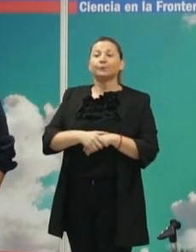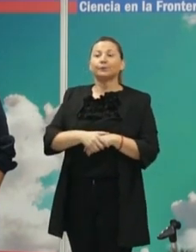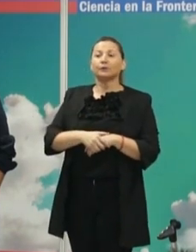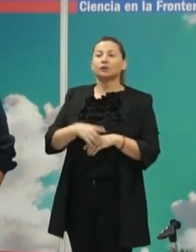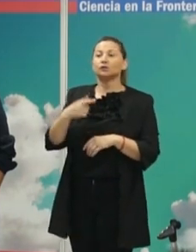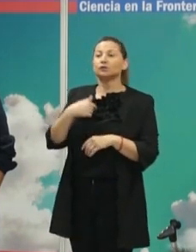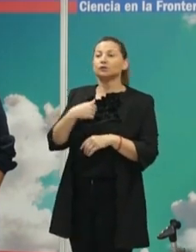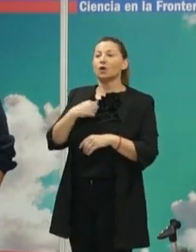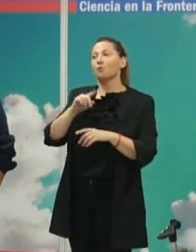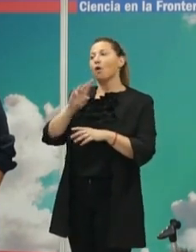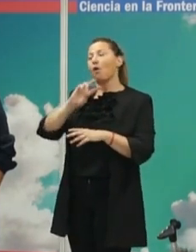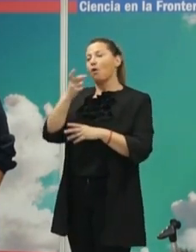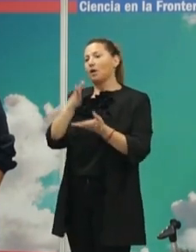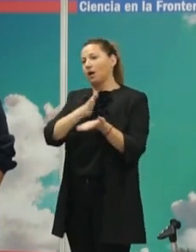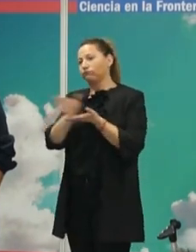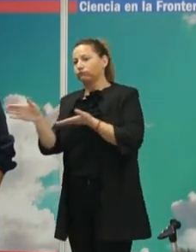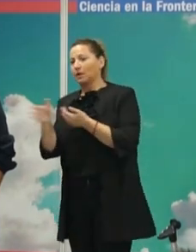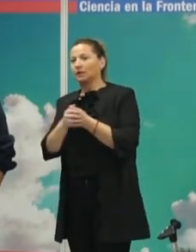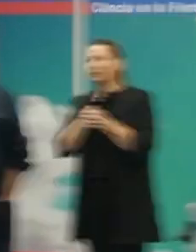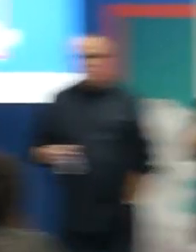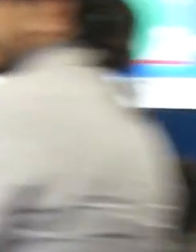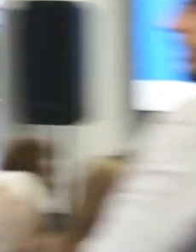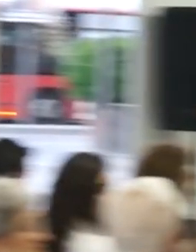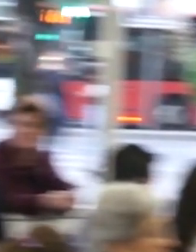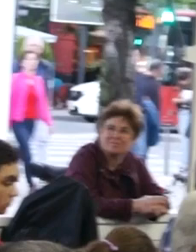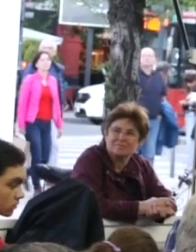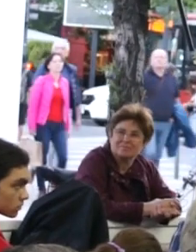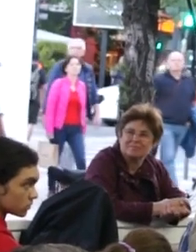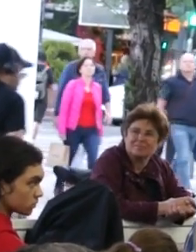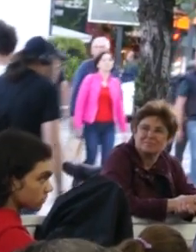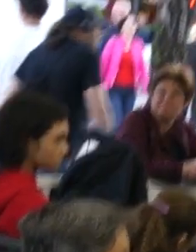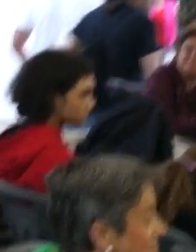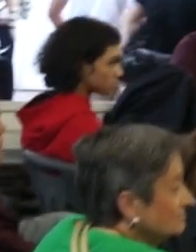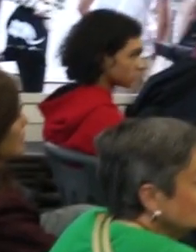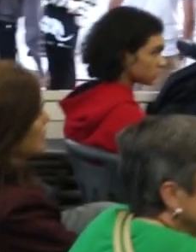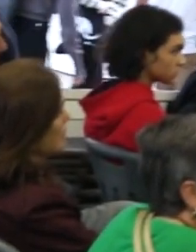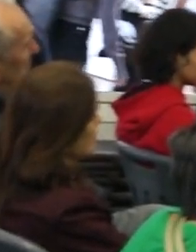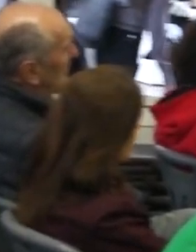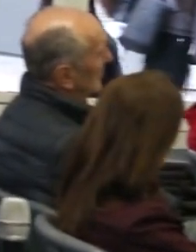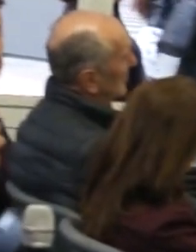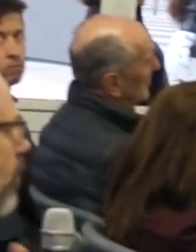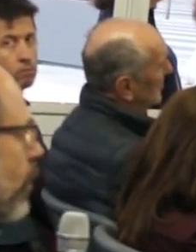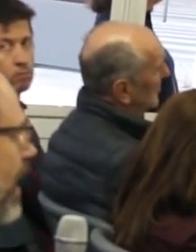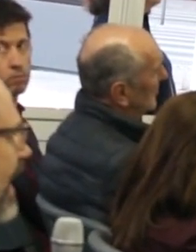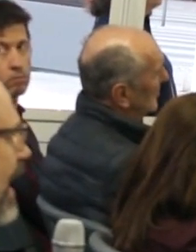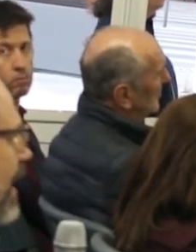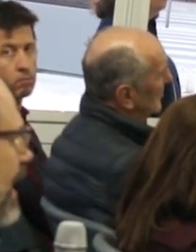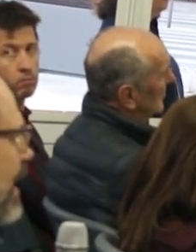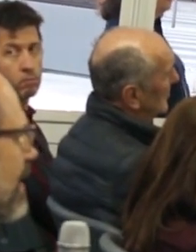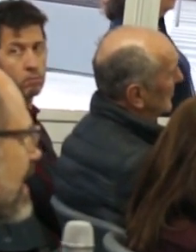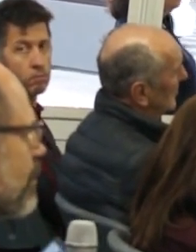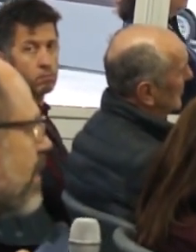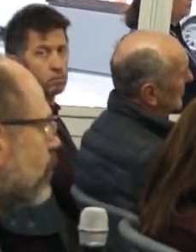Yo iba por otra línea que era en cuanto a las organizaciones que lo habéis presentado. ¿Cómo funcionan?